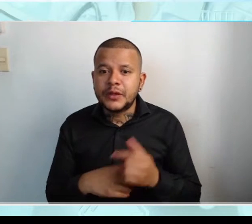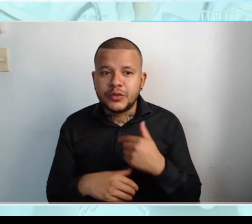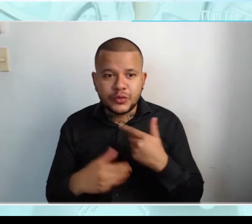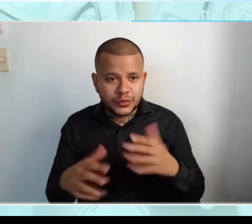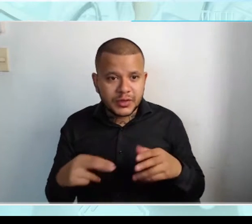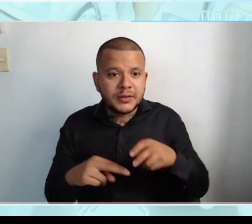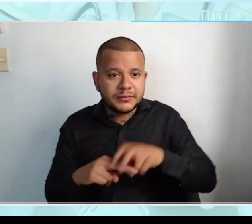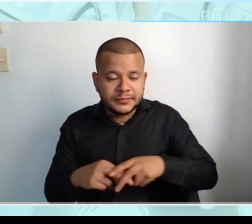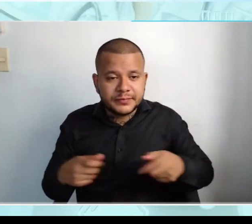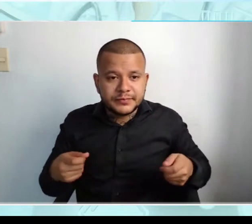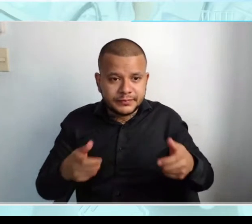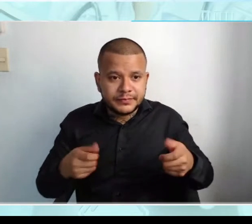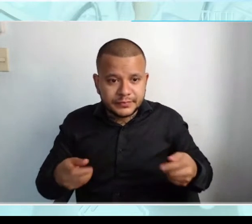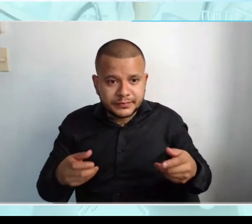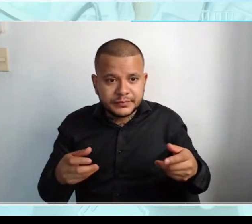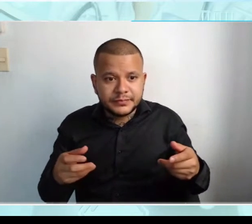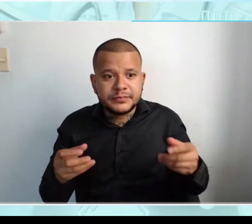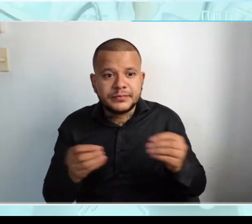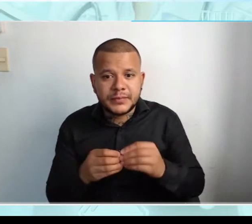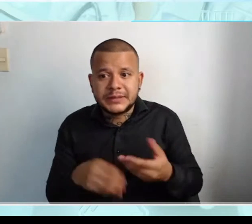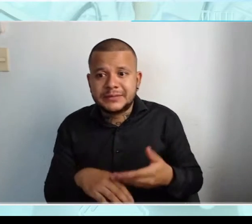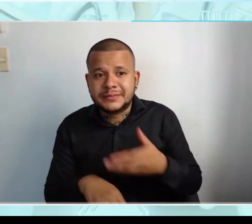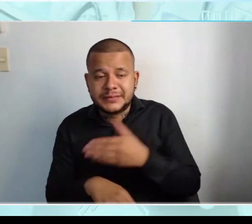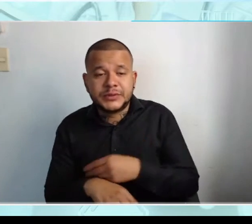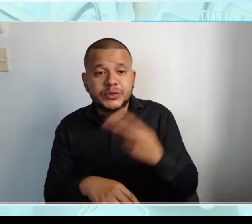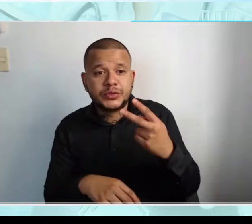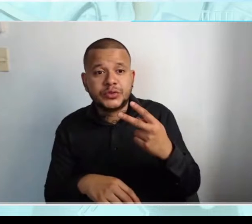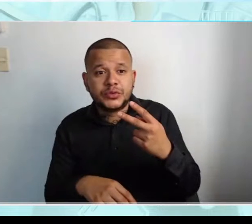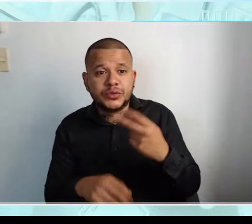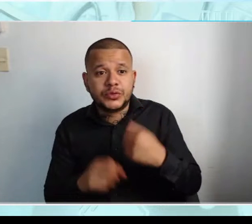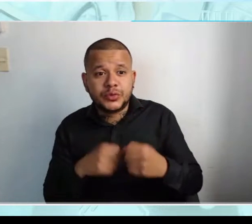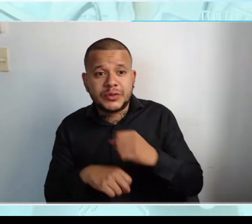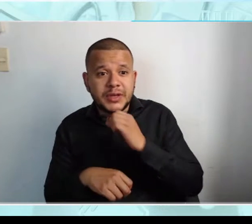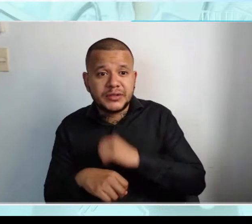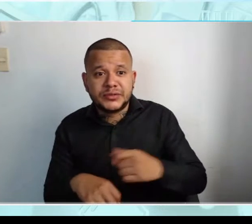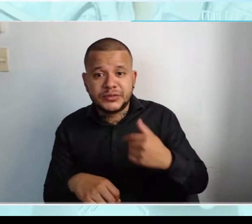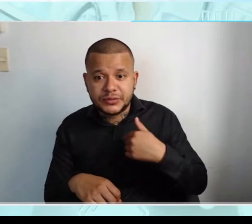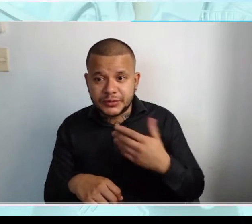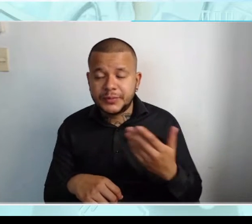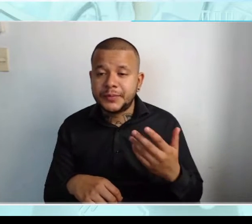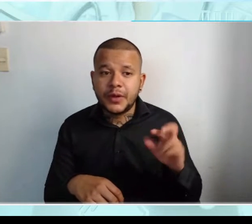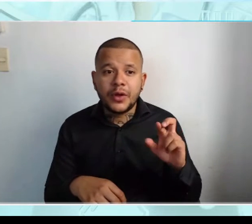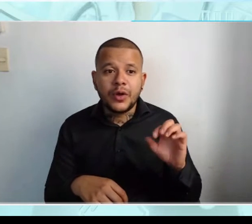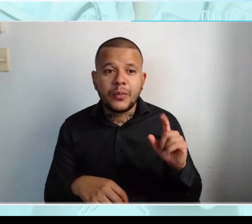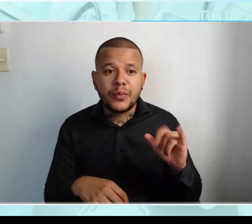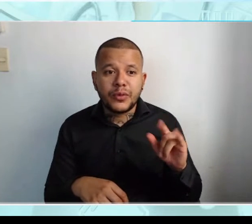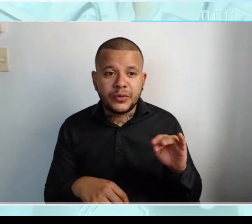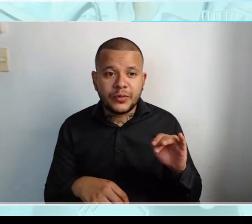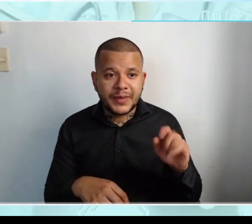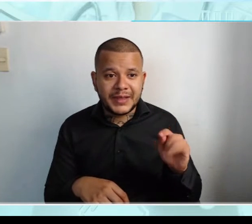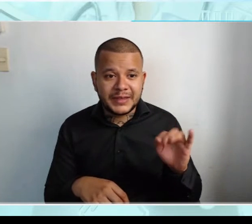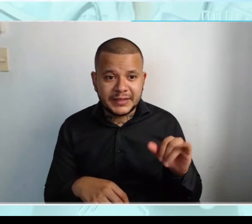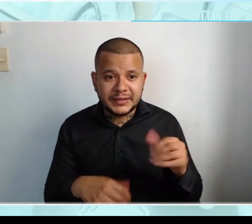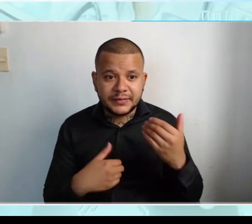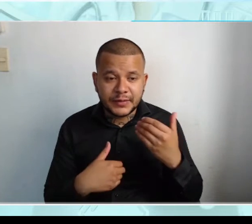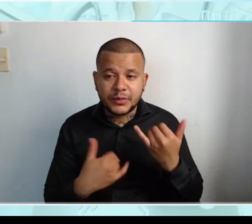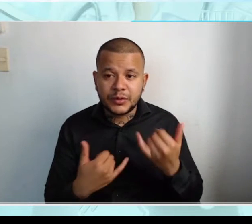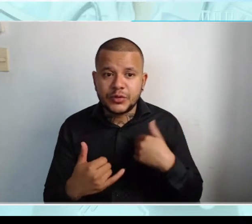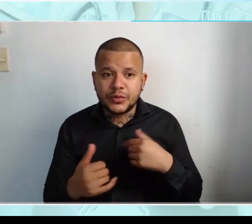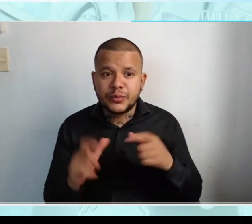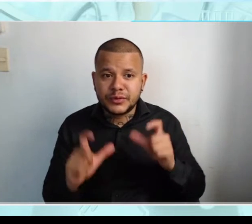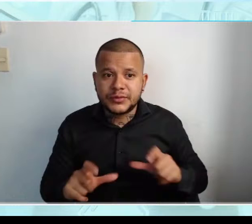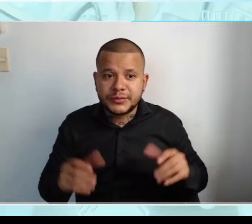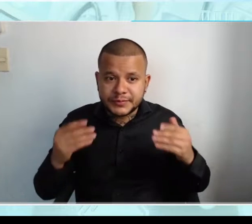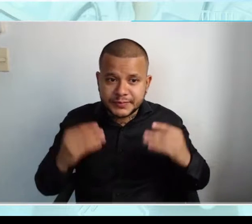con ruedas, receptor de poliomielitis desde los 2 años de edad. Y yo personalmente, como ser humano con discapacidad, con mi